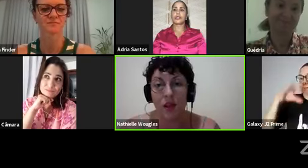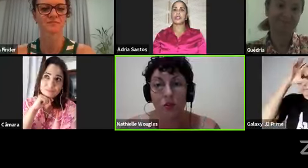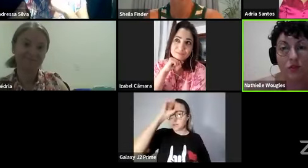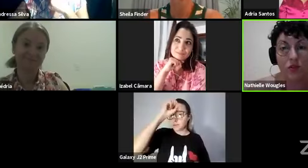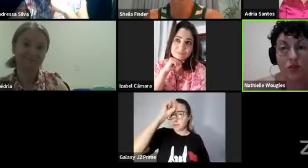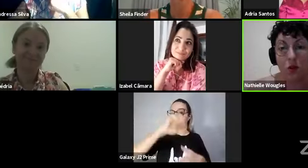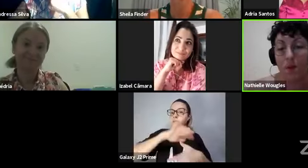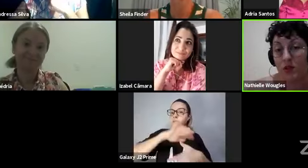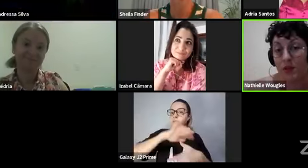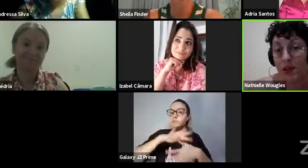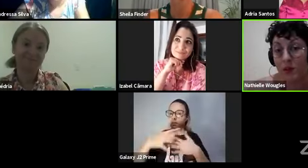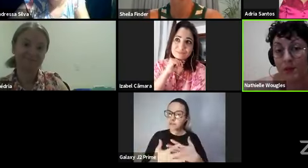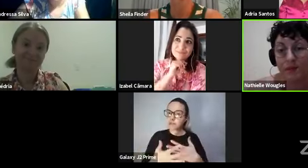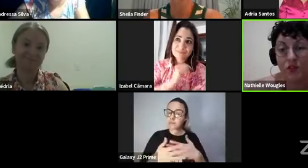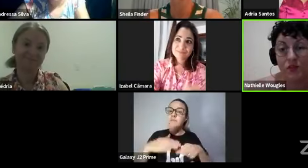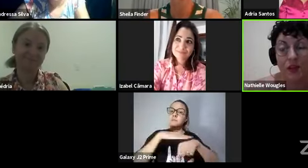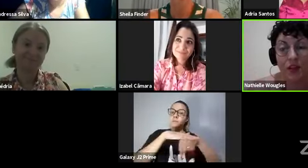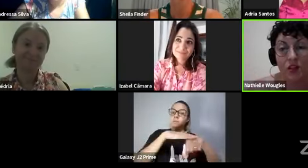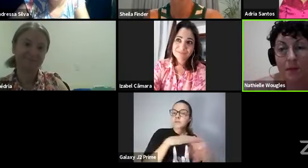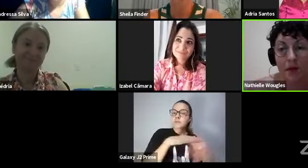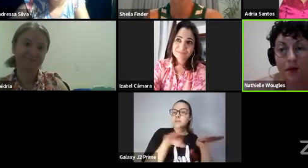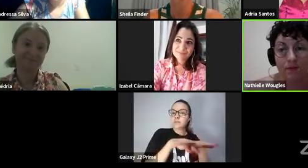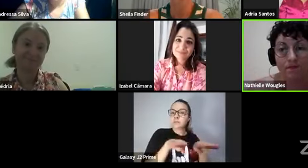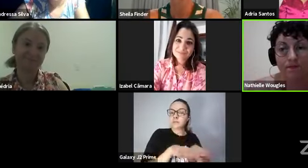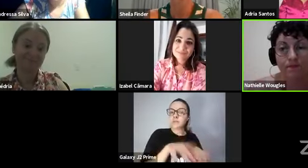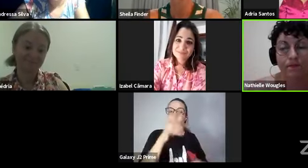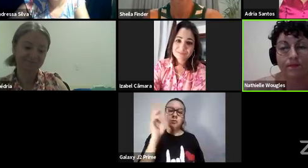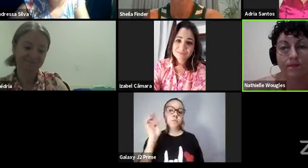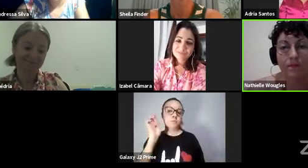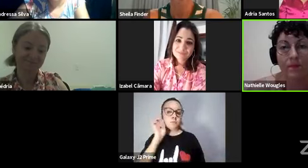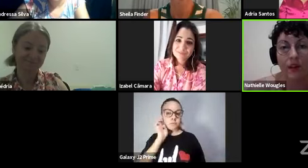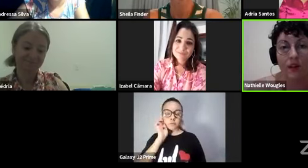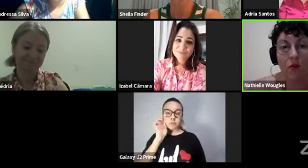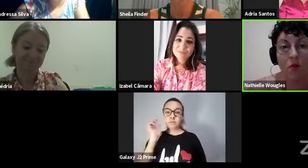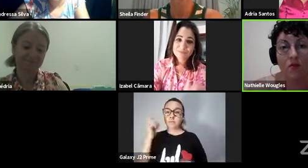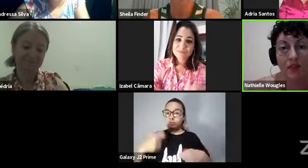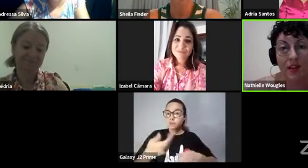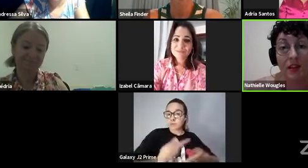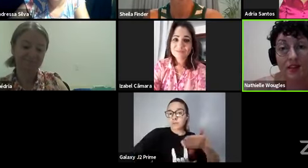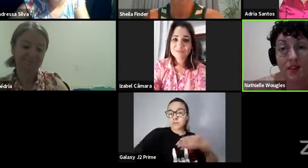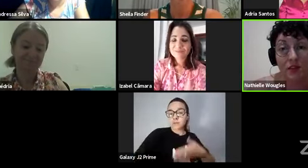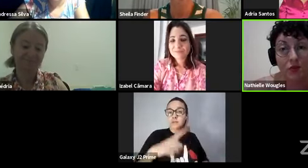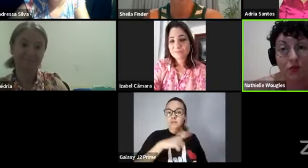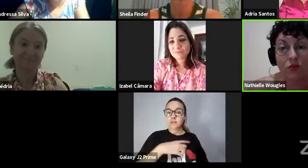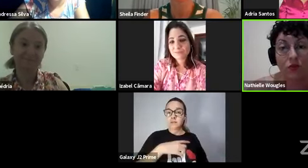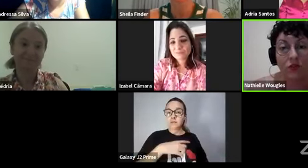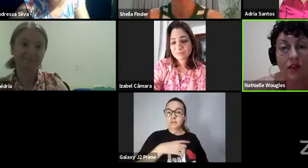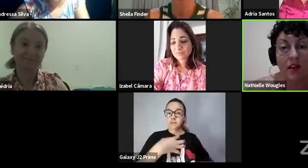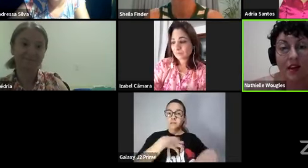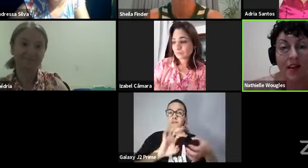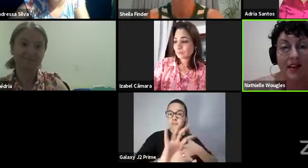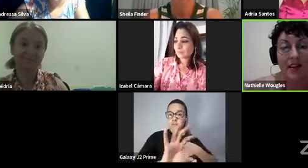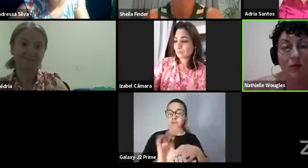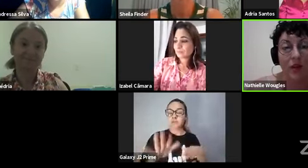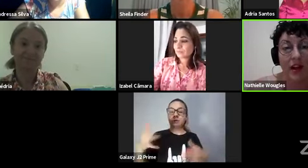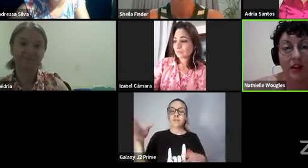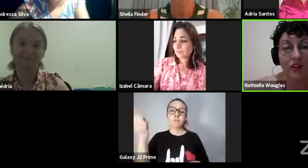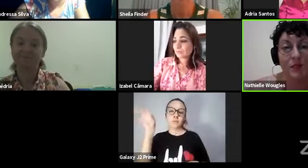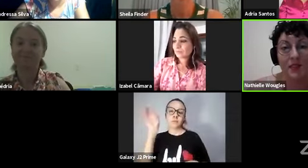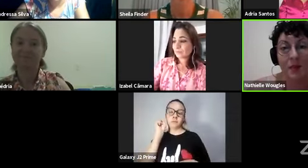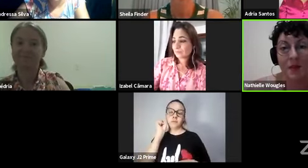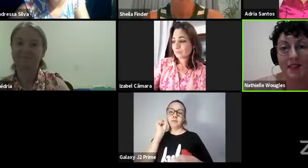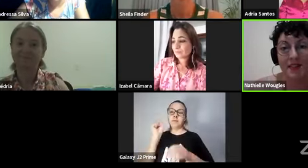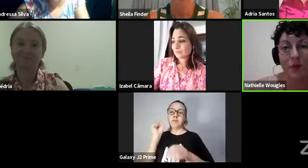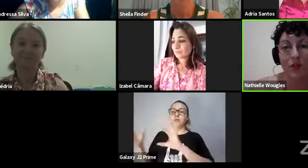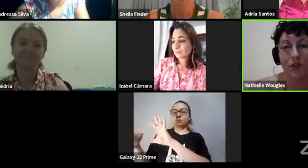pessoa que fala outro idioma, outra língua, diferente da minha. Então, ouvir e estar juntos, né? E é um lugar que a